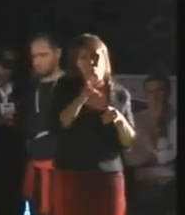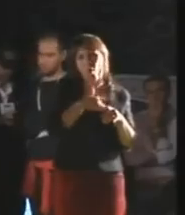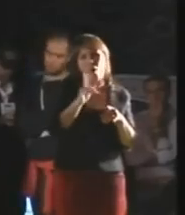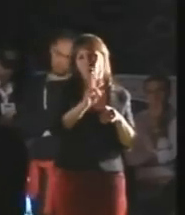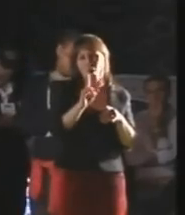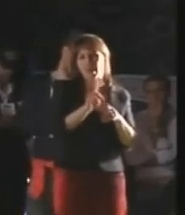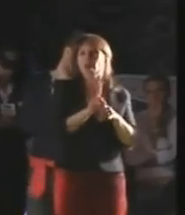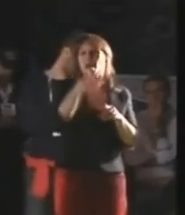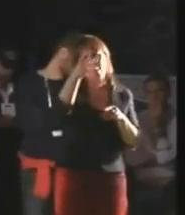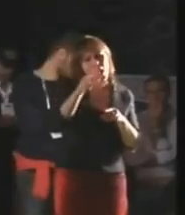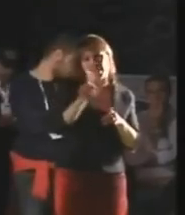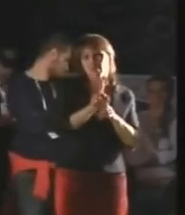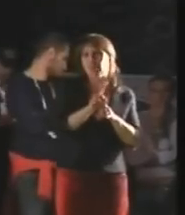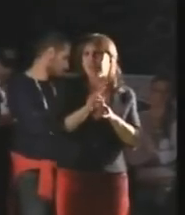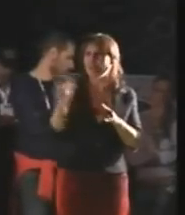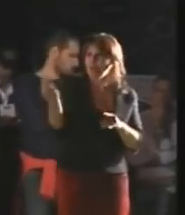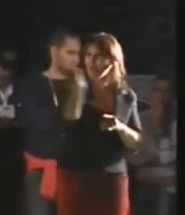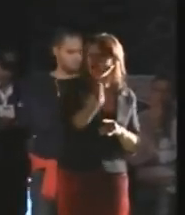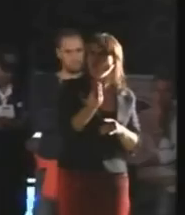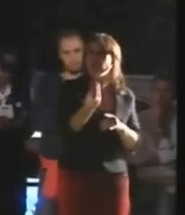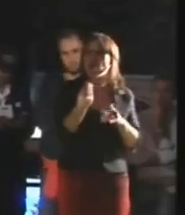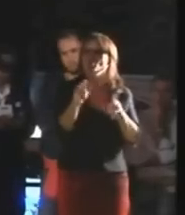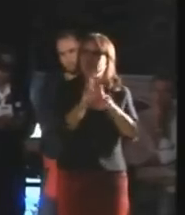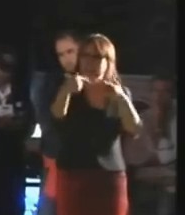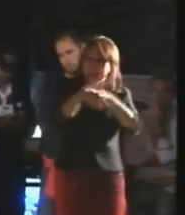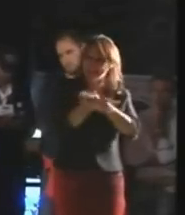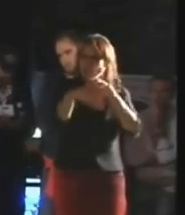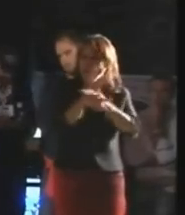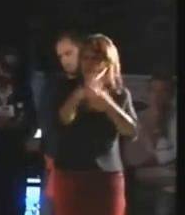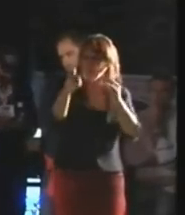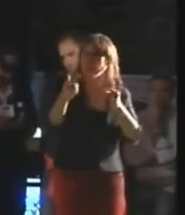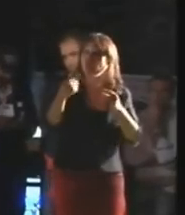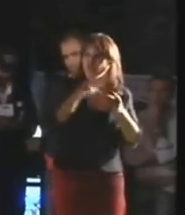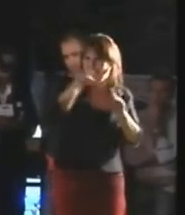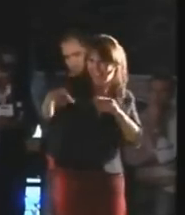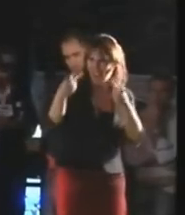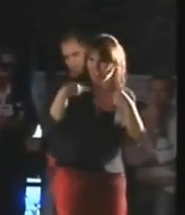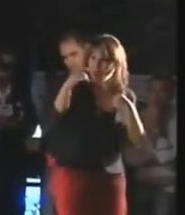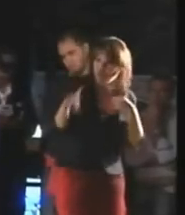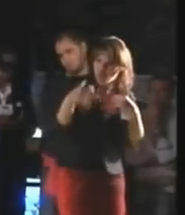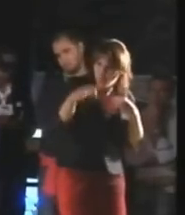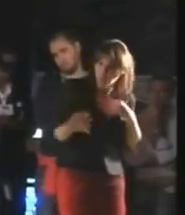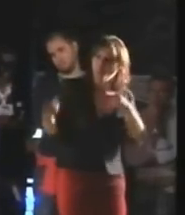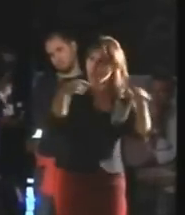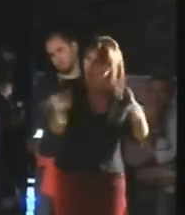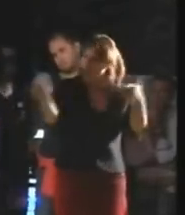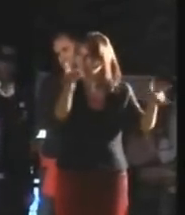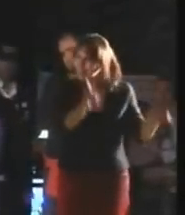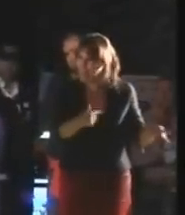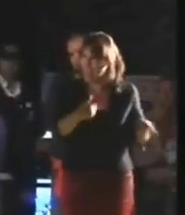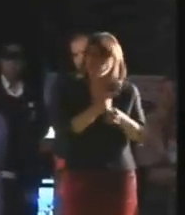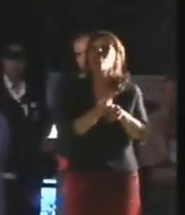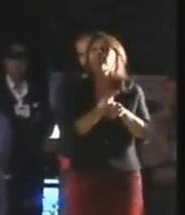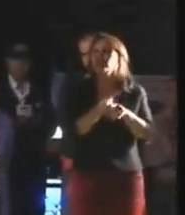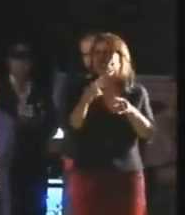perché quando arriva ti chiede un asilo politico una persona, non lo puoi mandare via, perché rischia la vita. Noi li mettiamo in un ricovero in 800, in